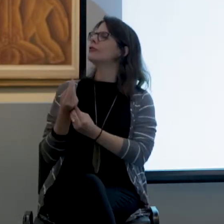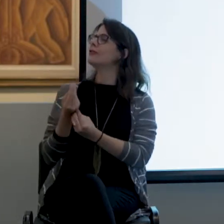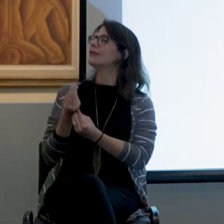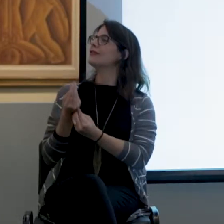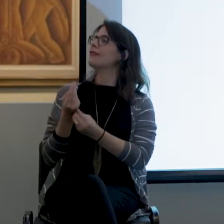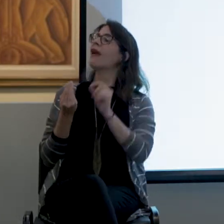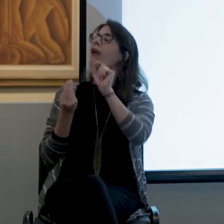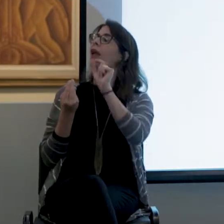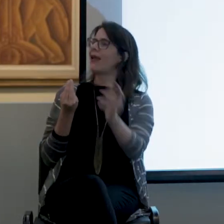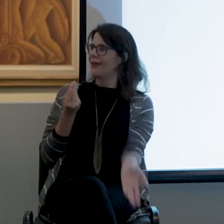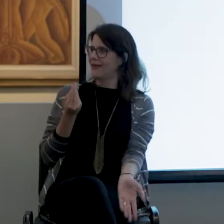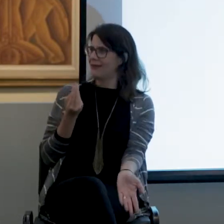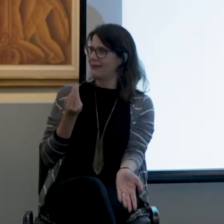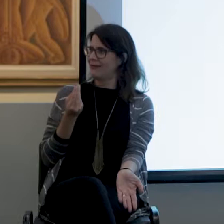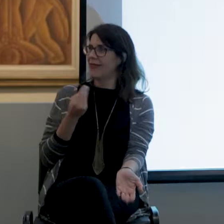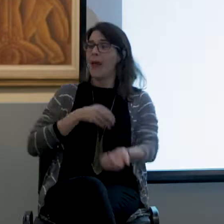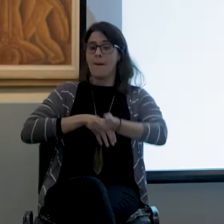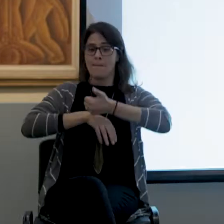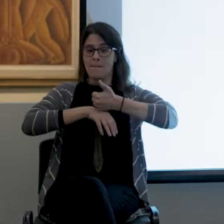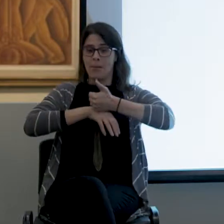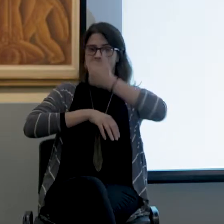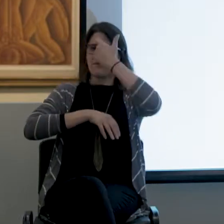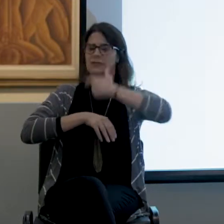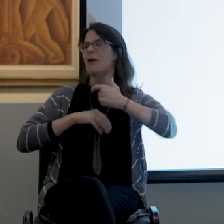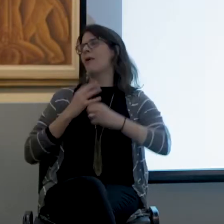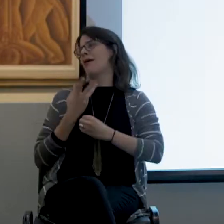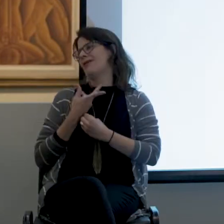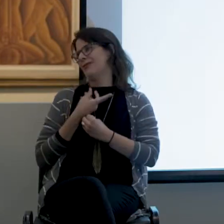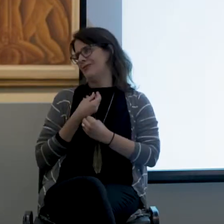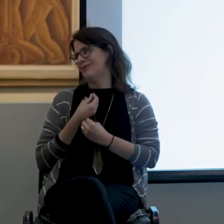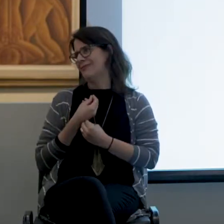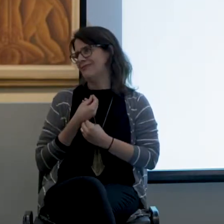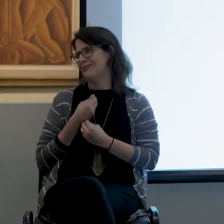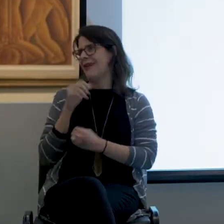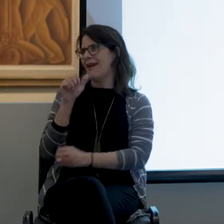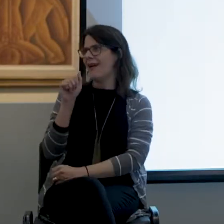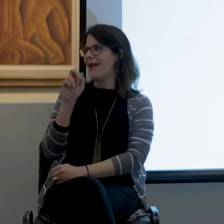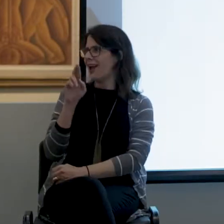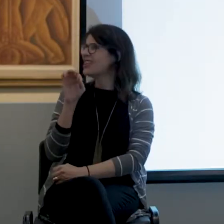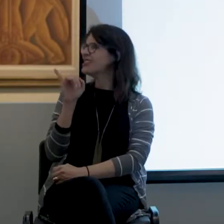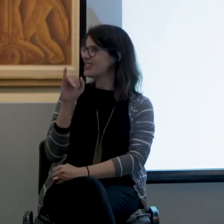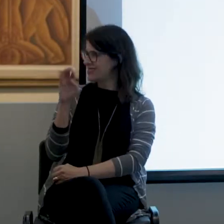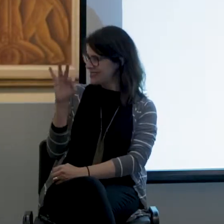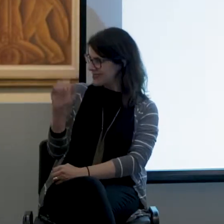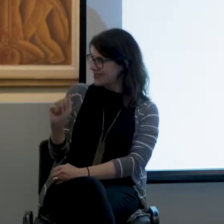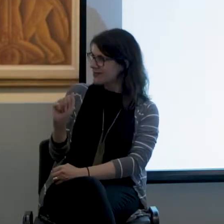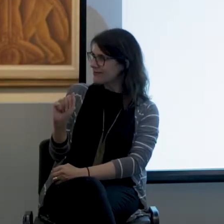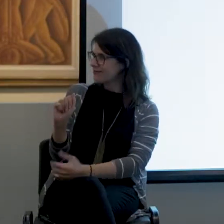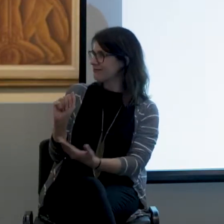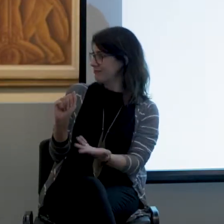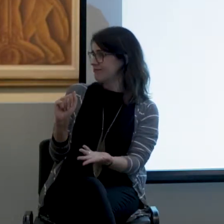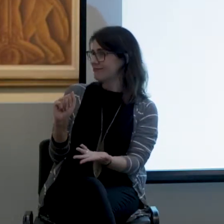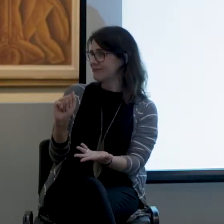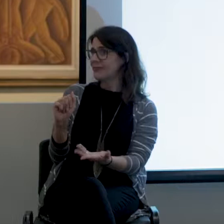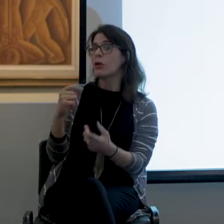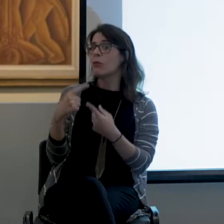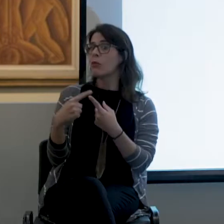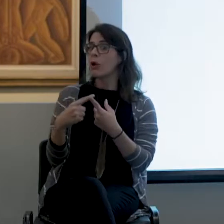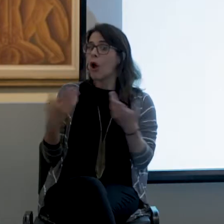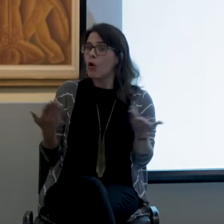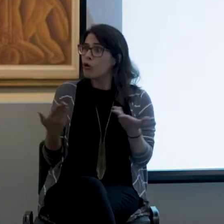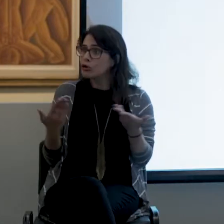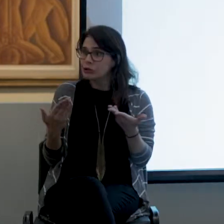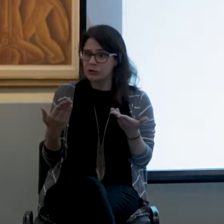é o artista, ou era, porque uma das ambições da arte moderna,